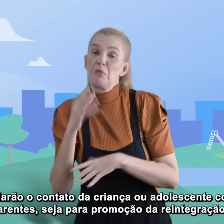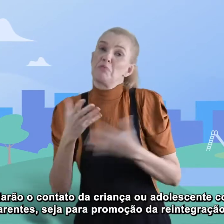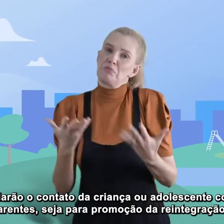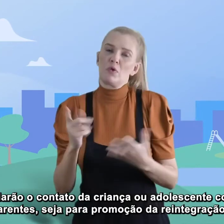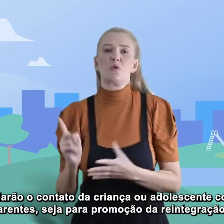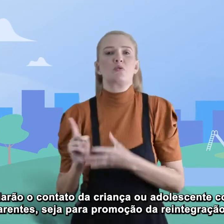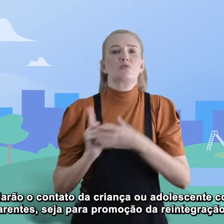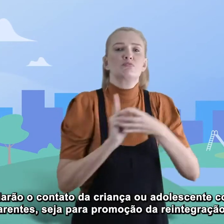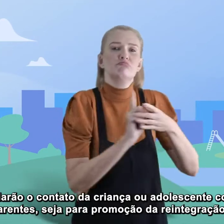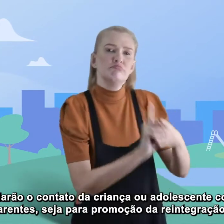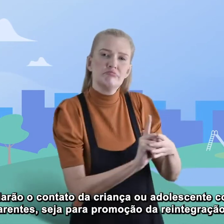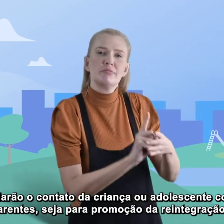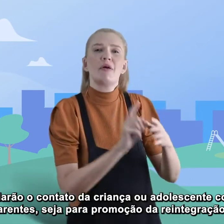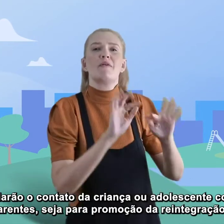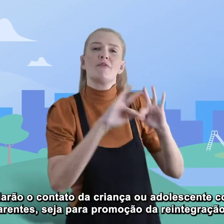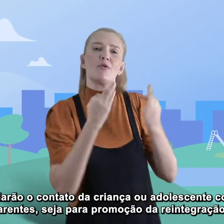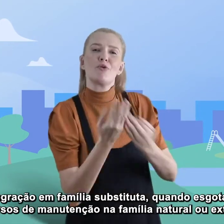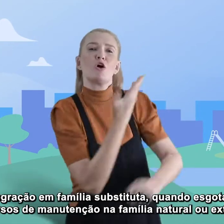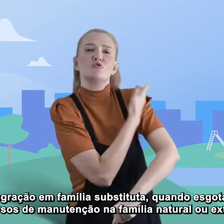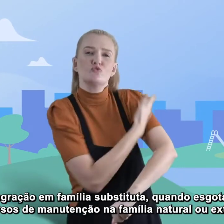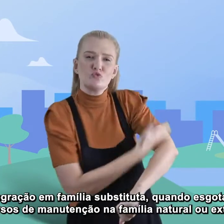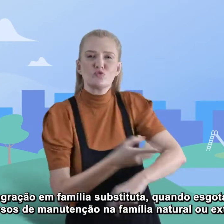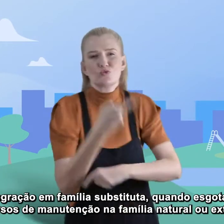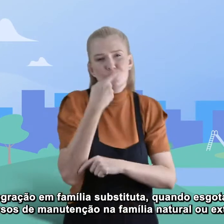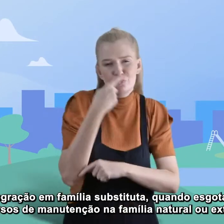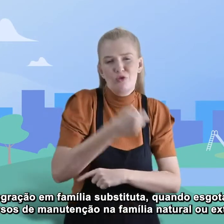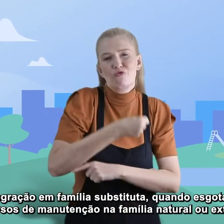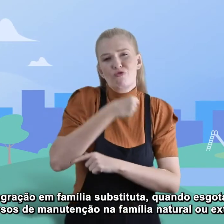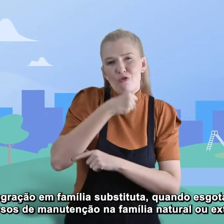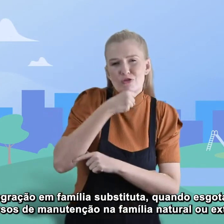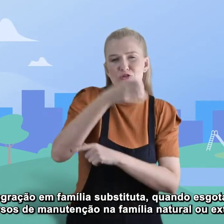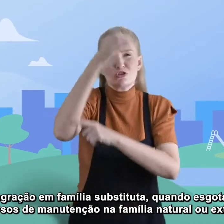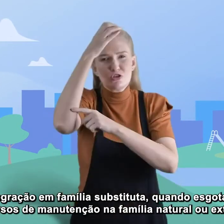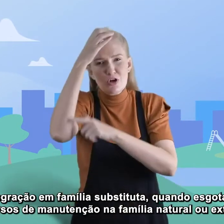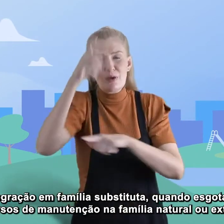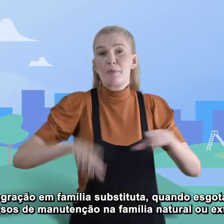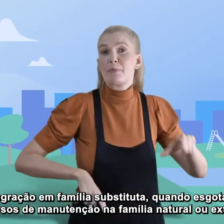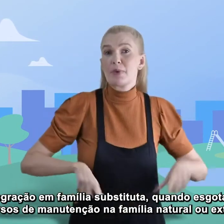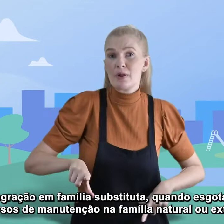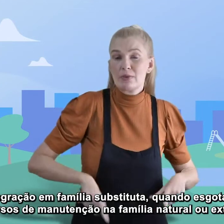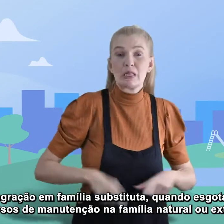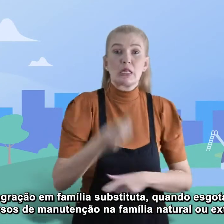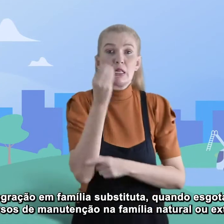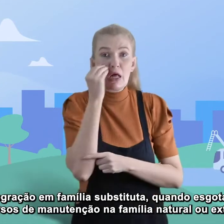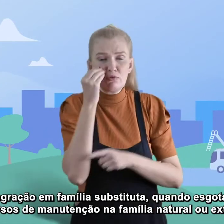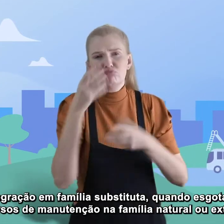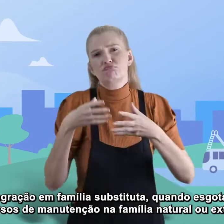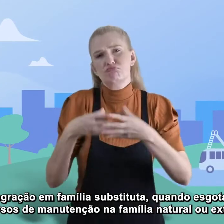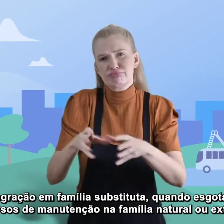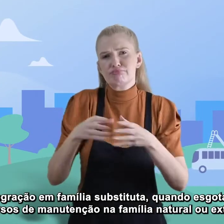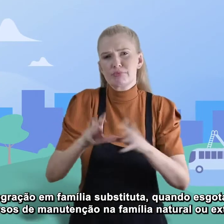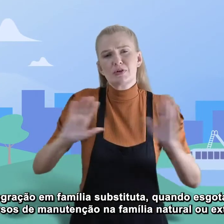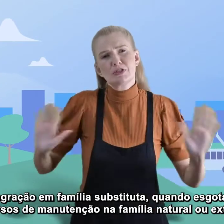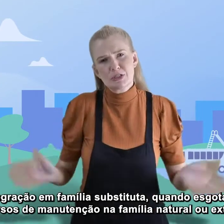promoção da reintegração familiar ou integração em família substituta, quando esgotados os recursos de manutenção na